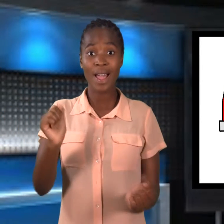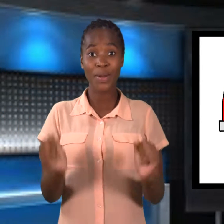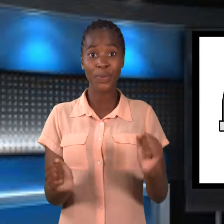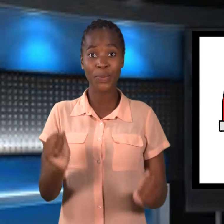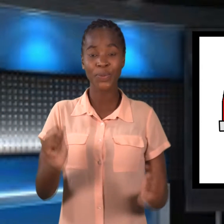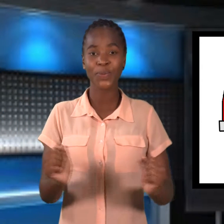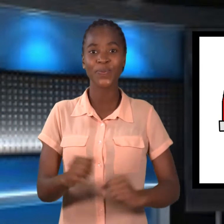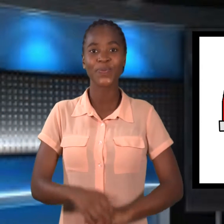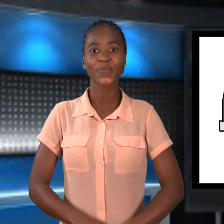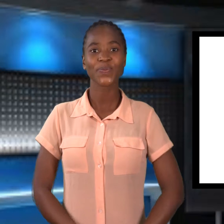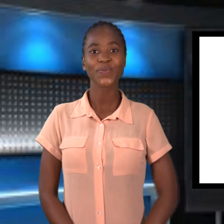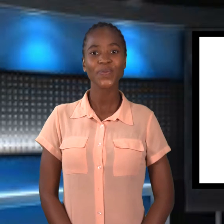Carro.